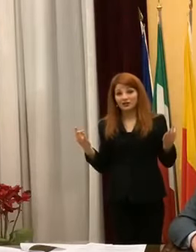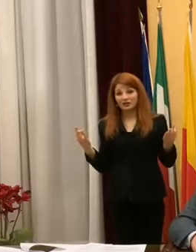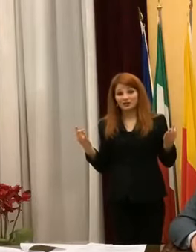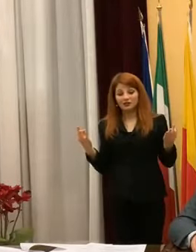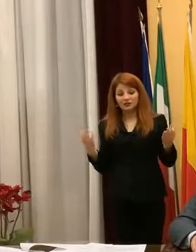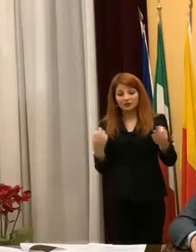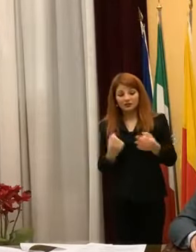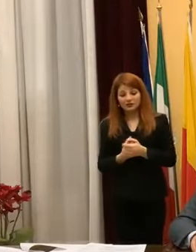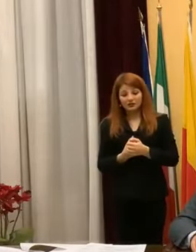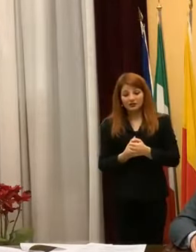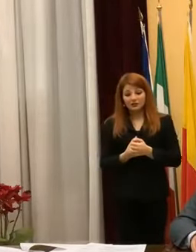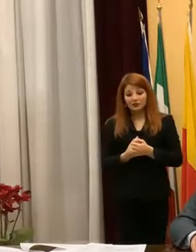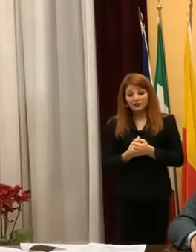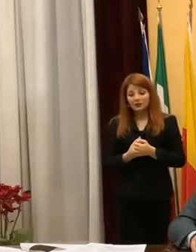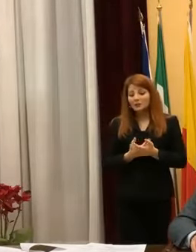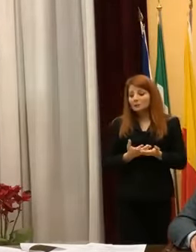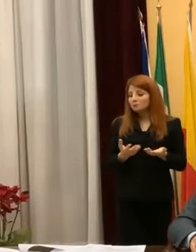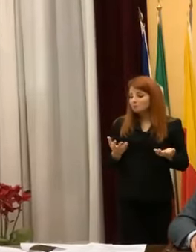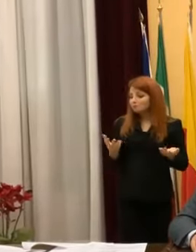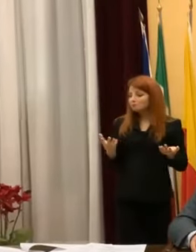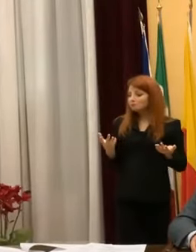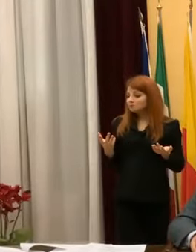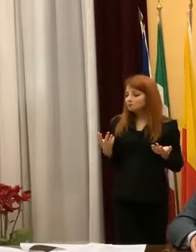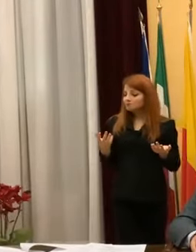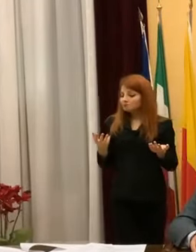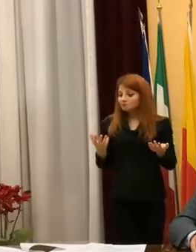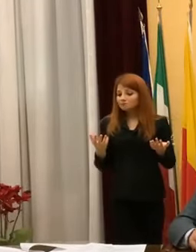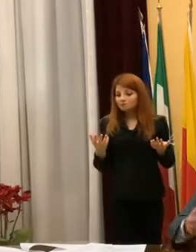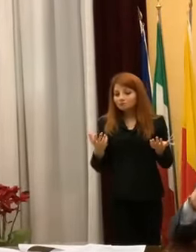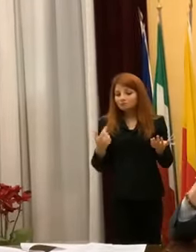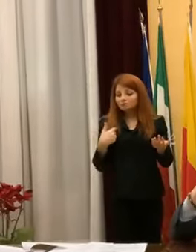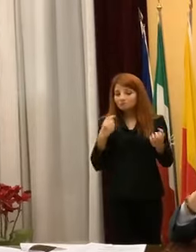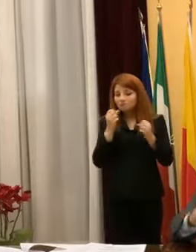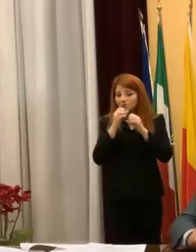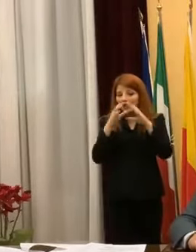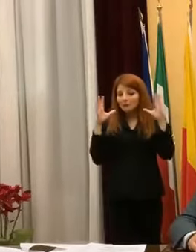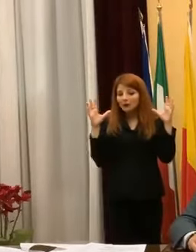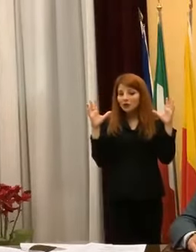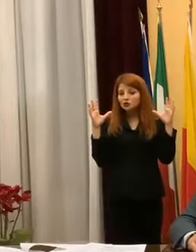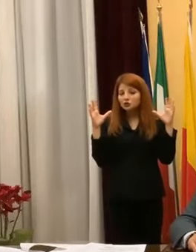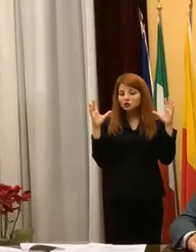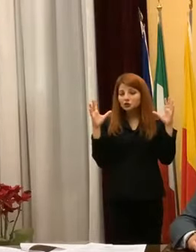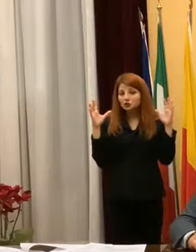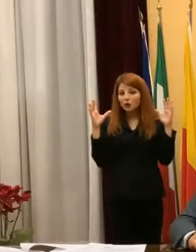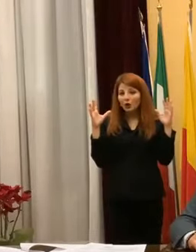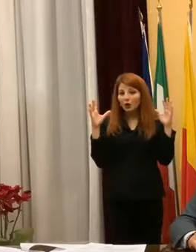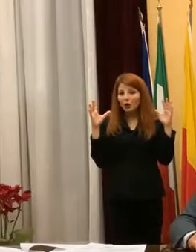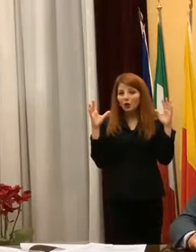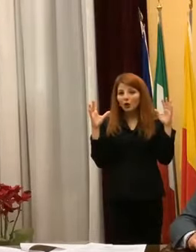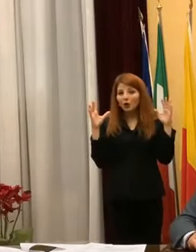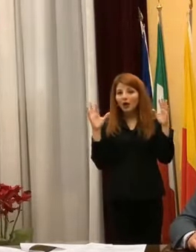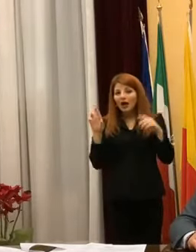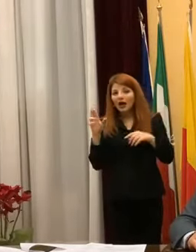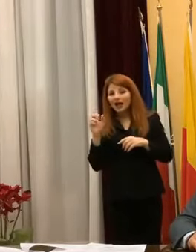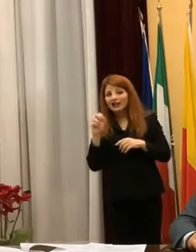presidente avranno concluso rispetto al sindaco De Luca,